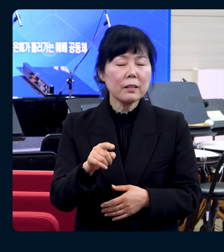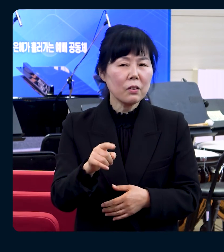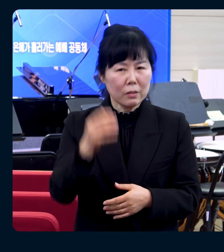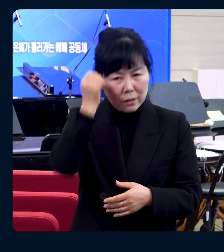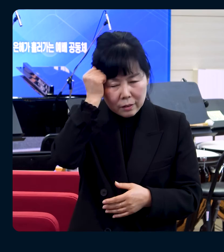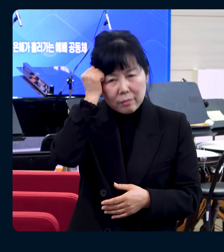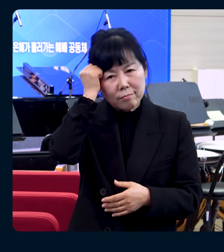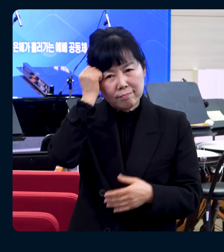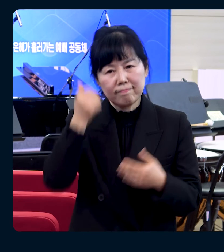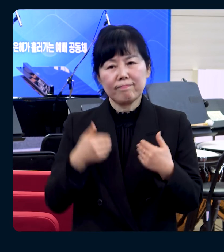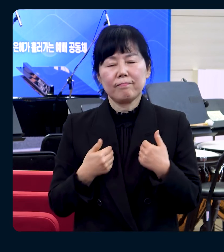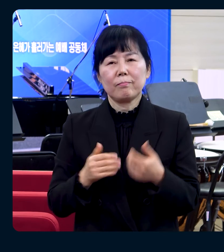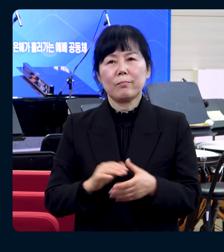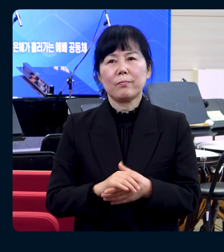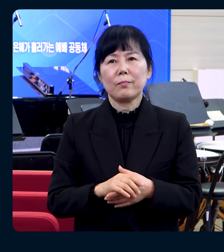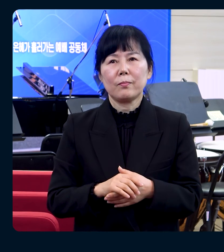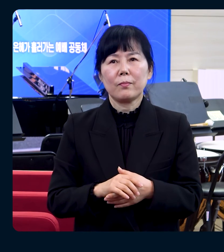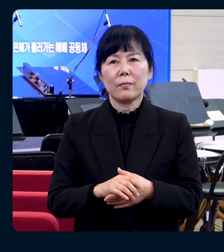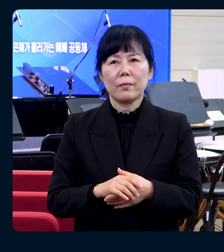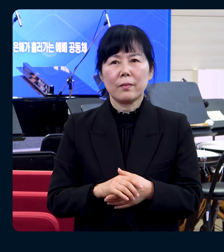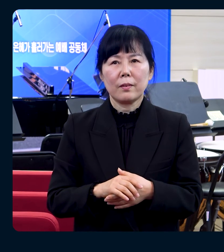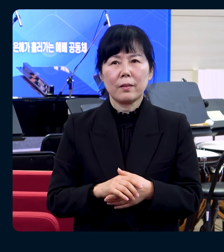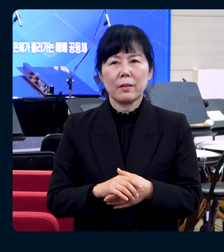이 심플한 도식을 여러분이 집어넣으셔야 돼요.